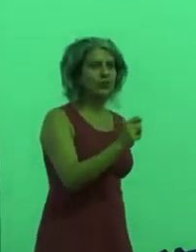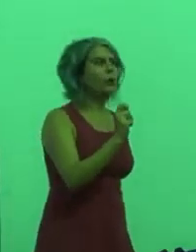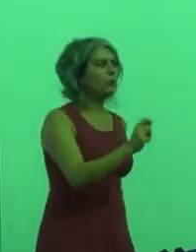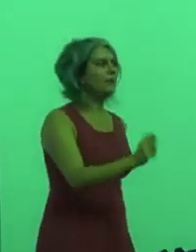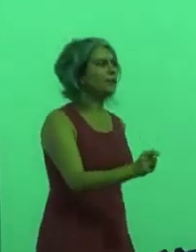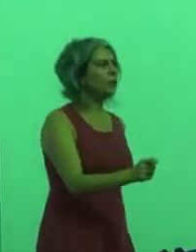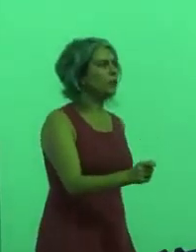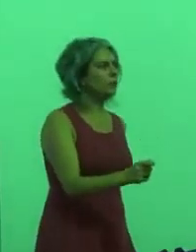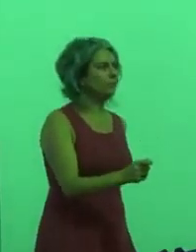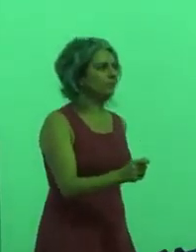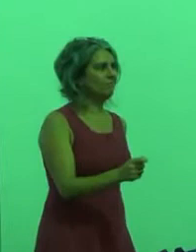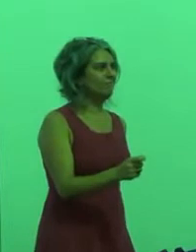que passa por aqui.